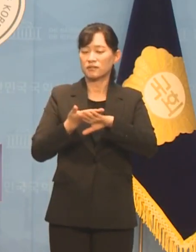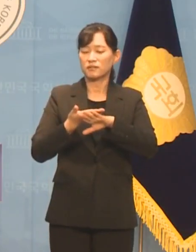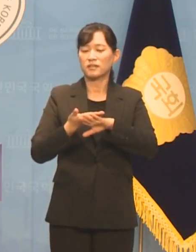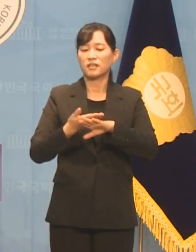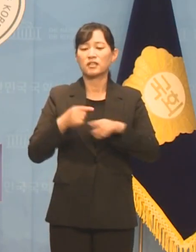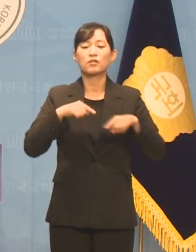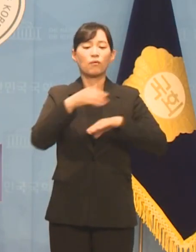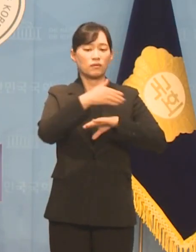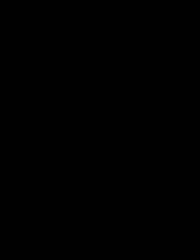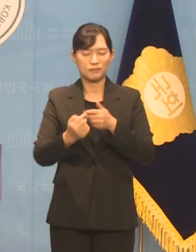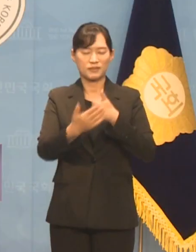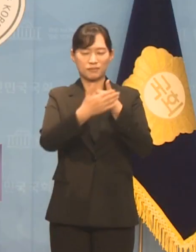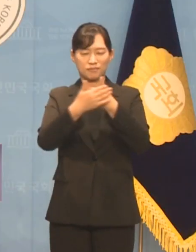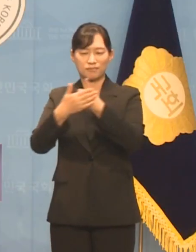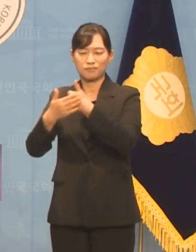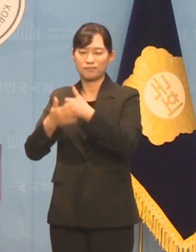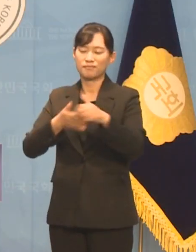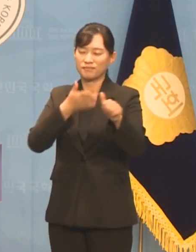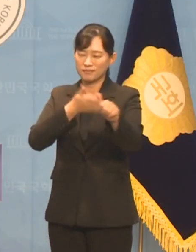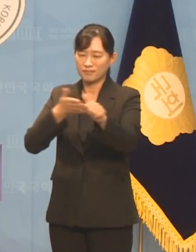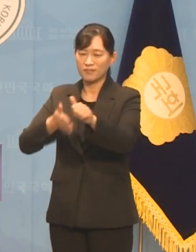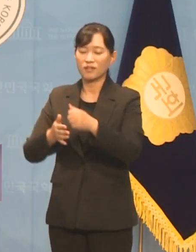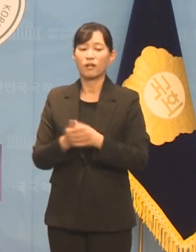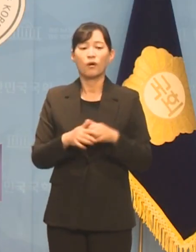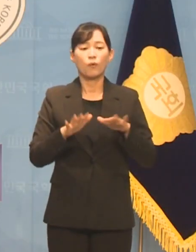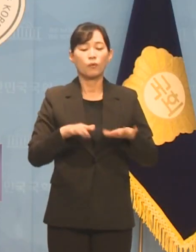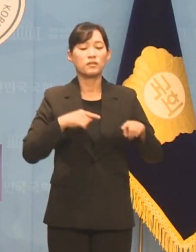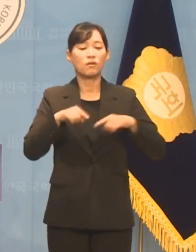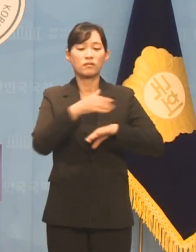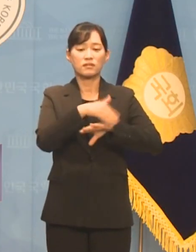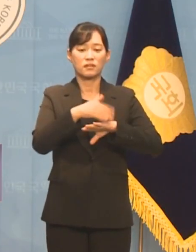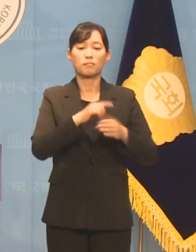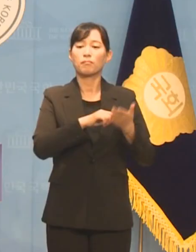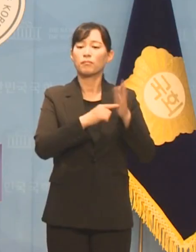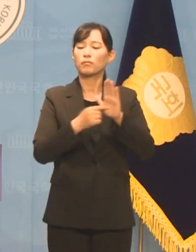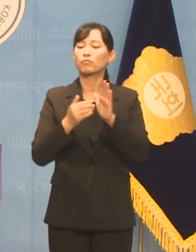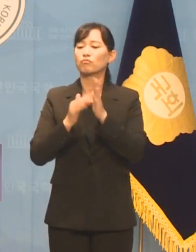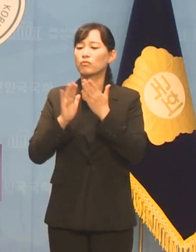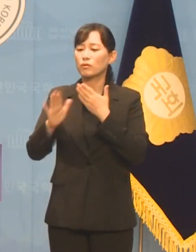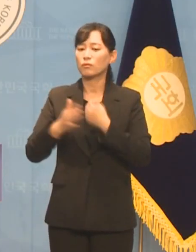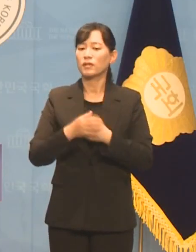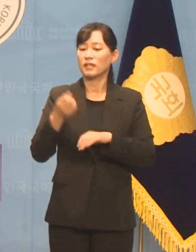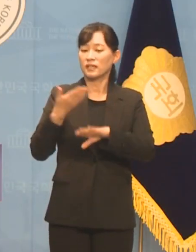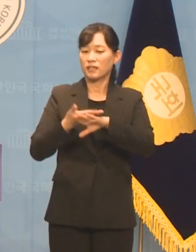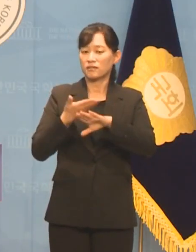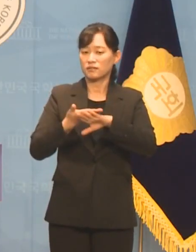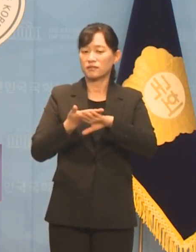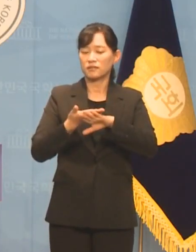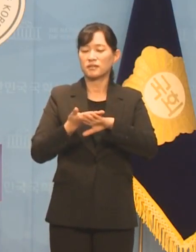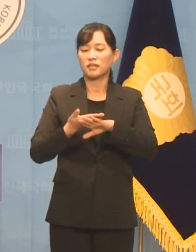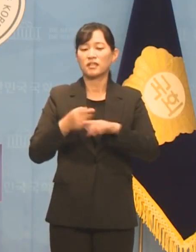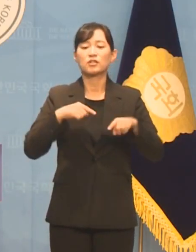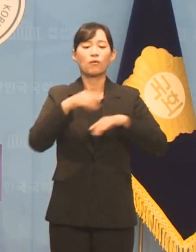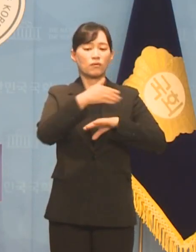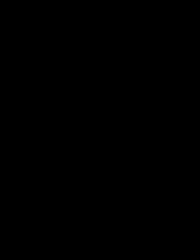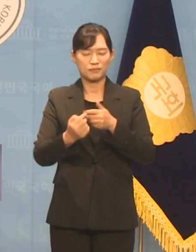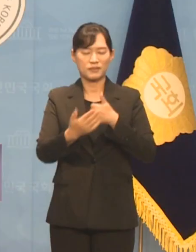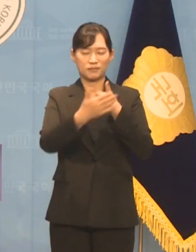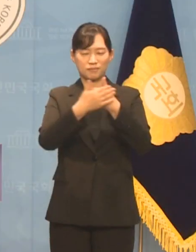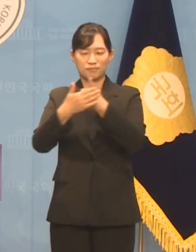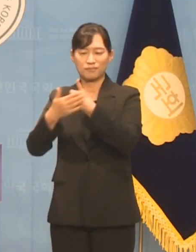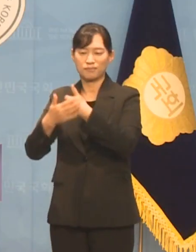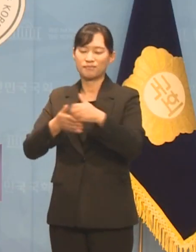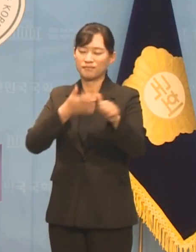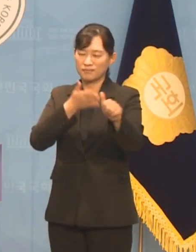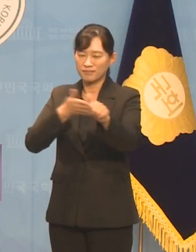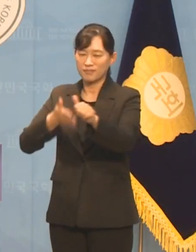정책도 있습니다. 오늘 정책 발표 이후에도 다른 분야의 정책도